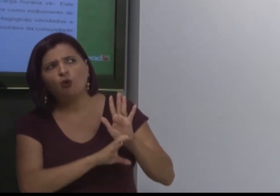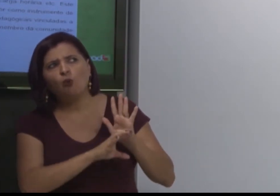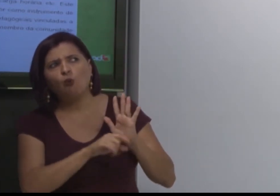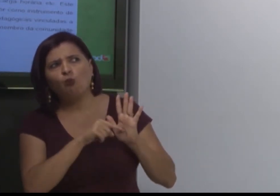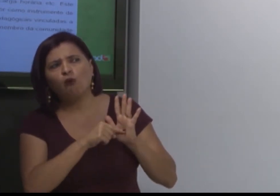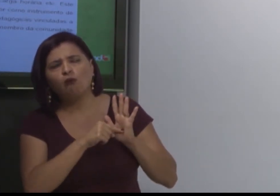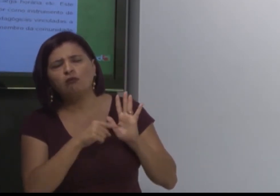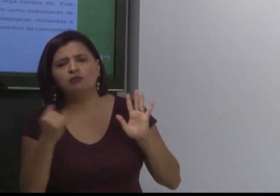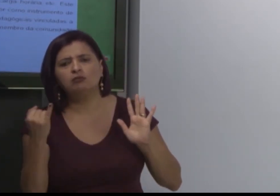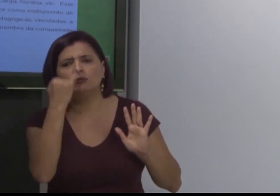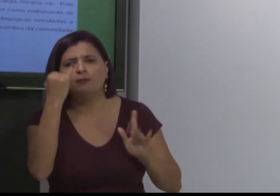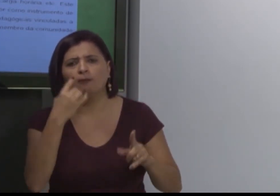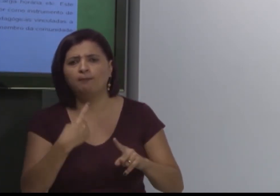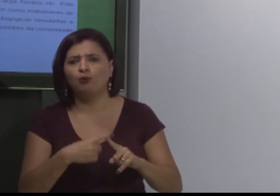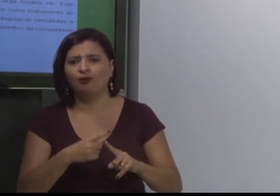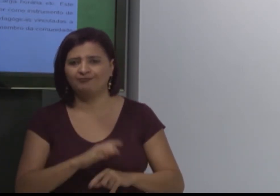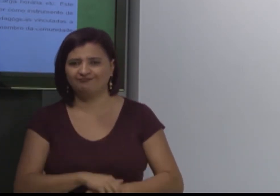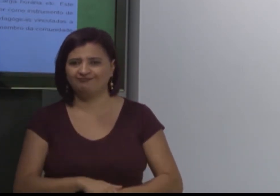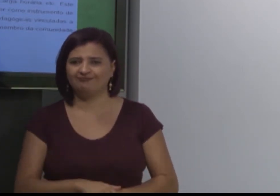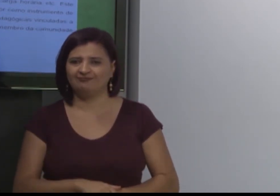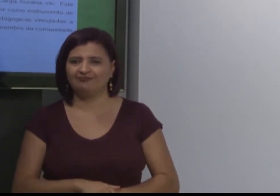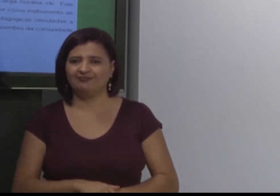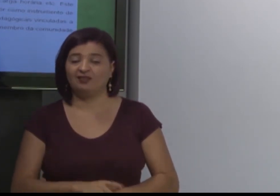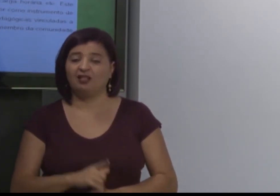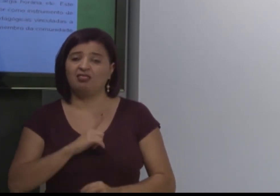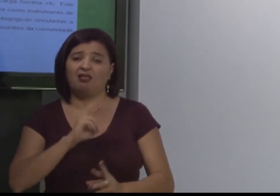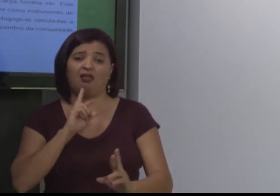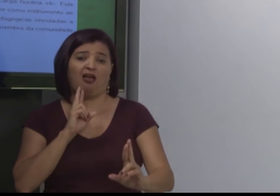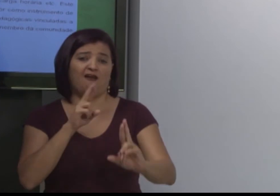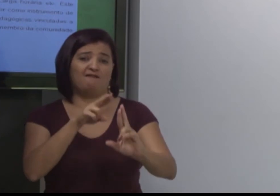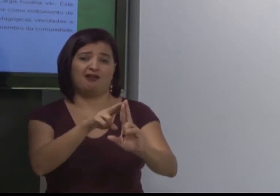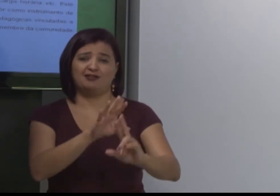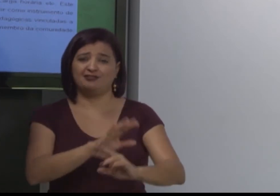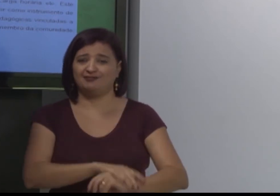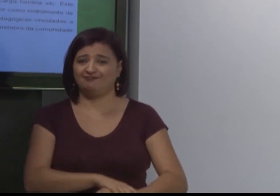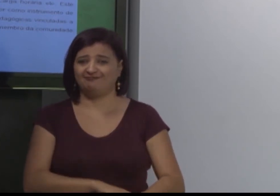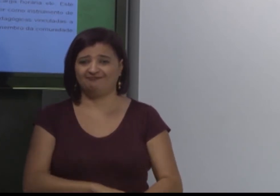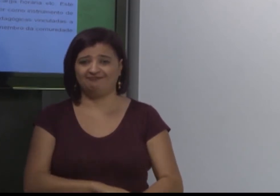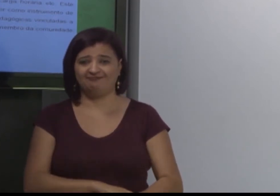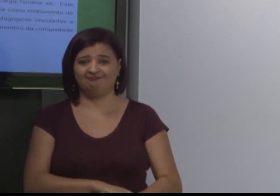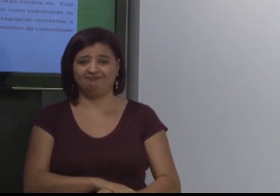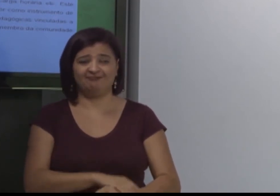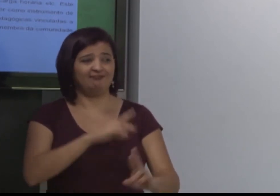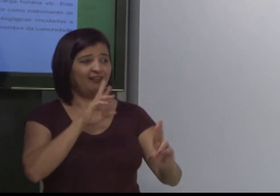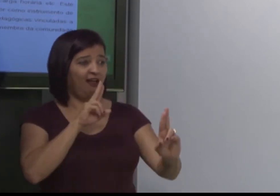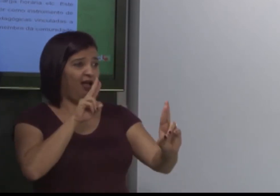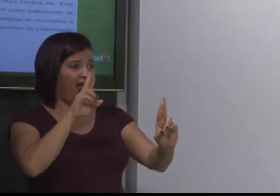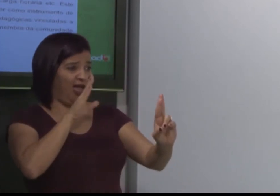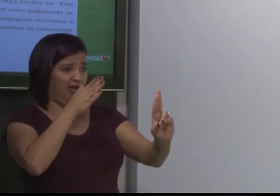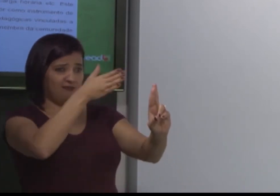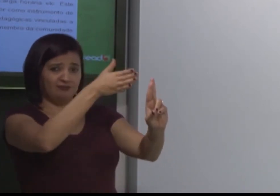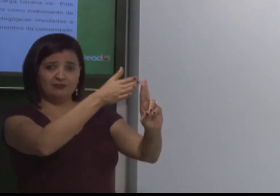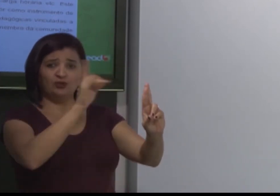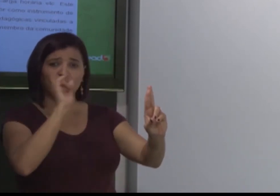Por que o currículo é importante? Ele é uma referência, a referência do surdo.